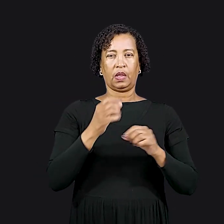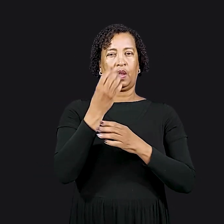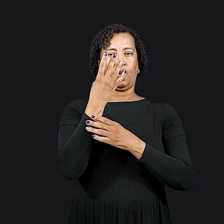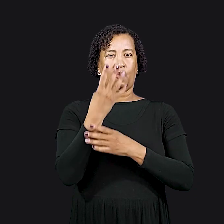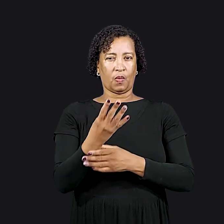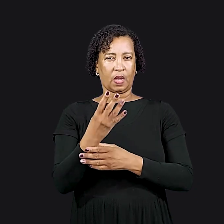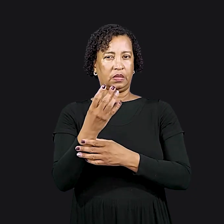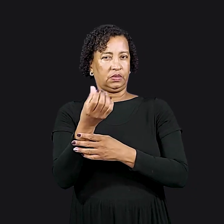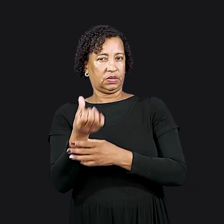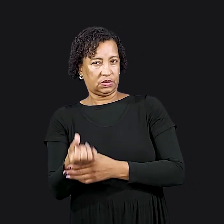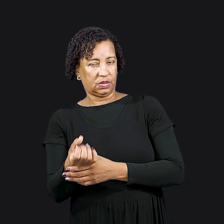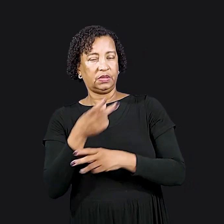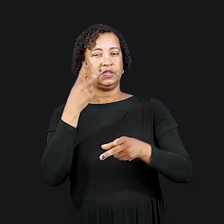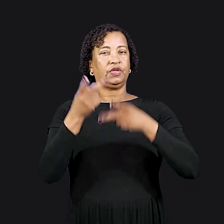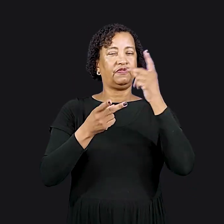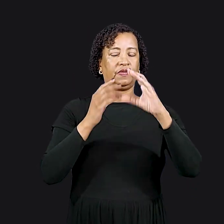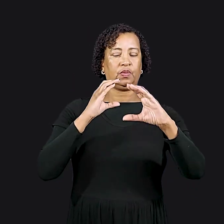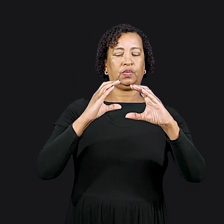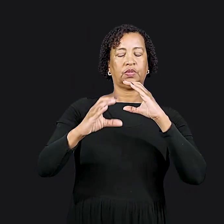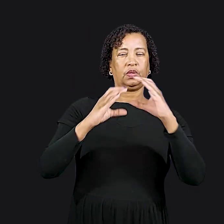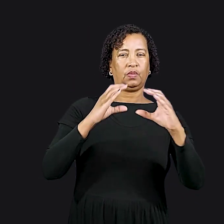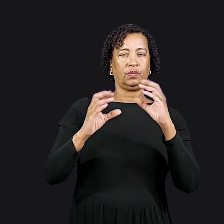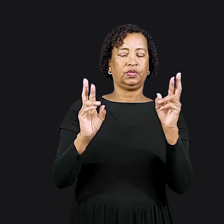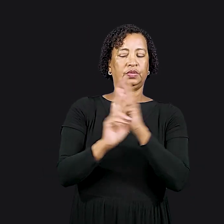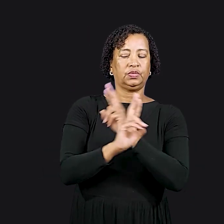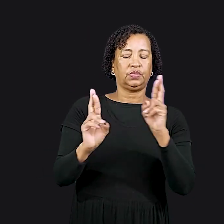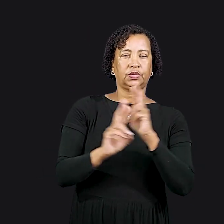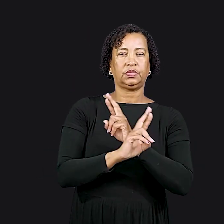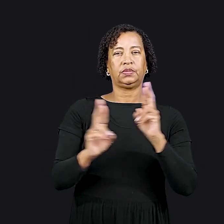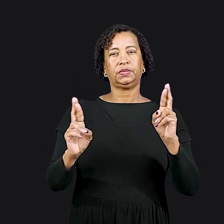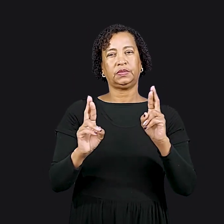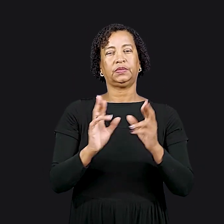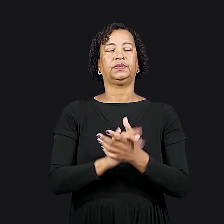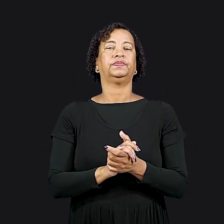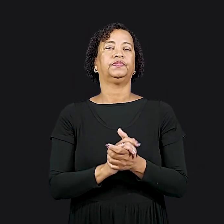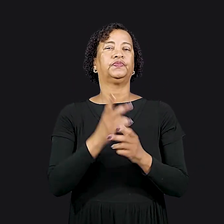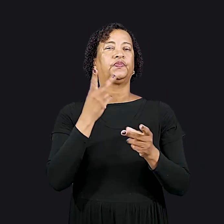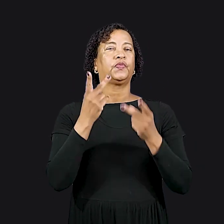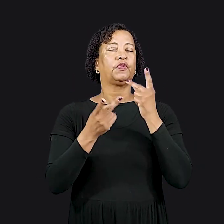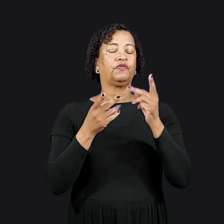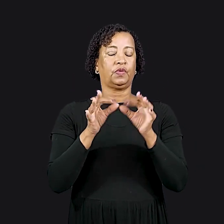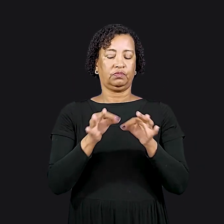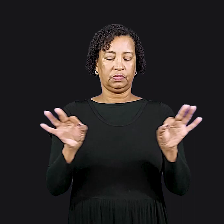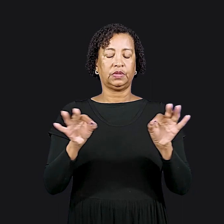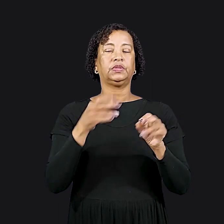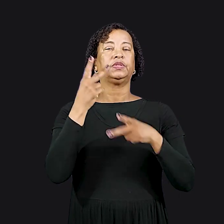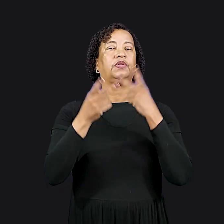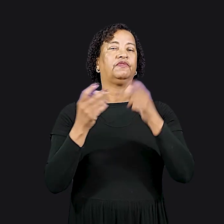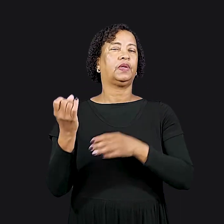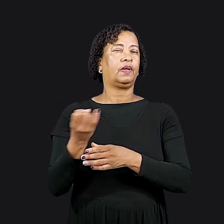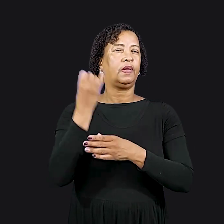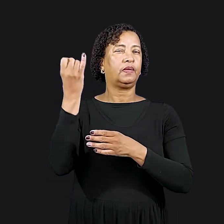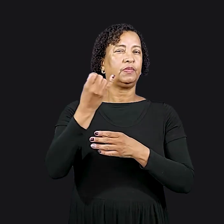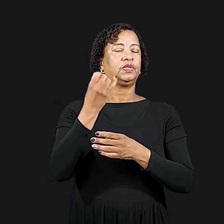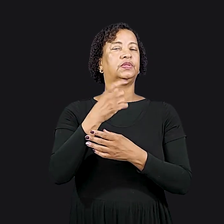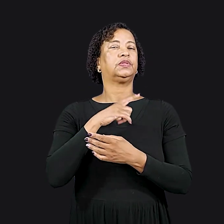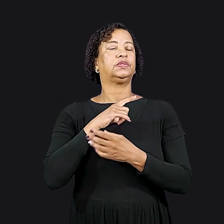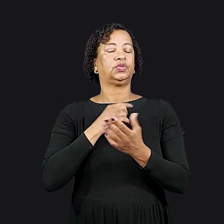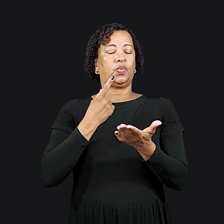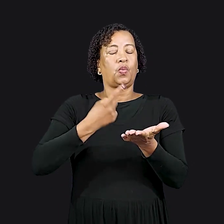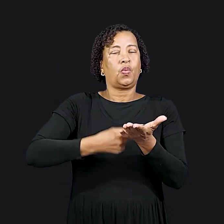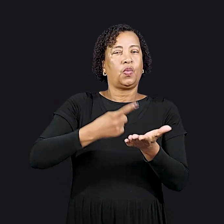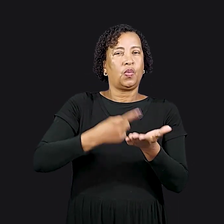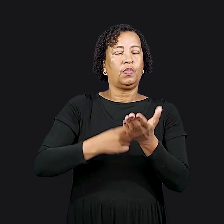a 6, ele falou sobre a comunicação nos relacionamentos. Num dos parágrafos, Jesus fala sobre a importância de haver